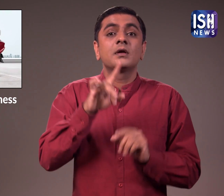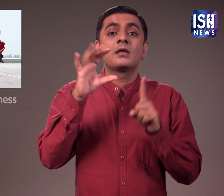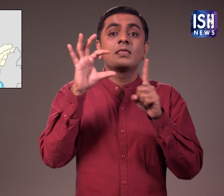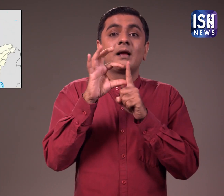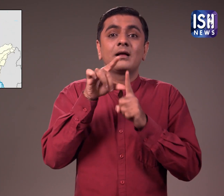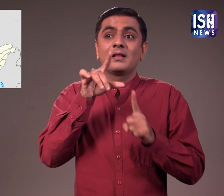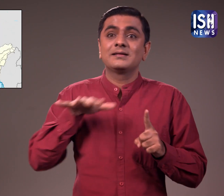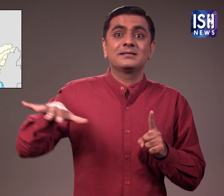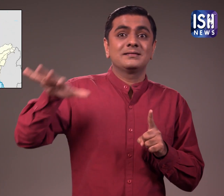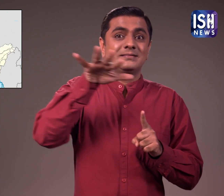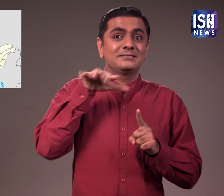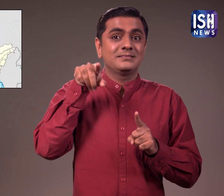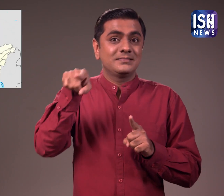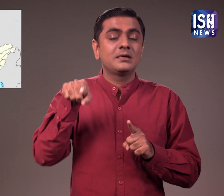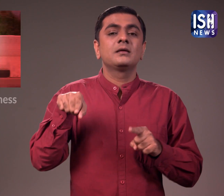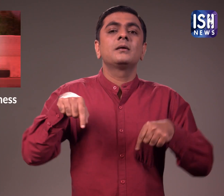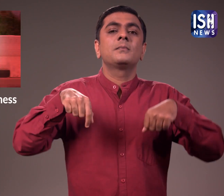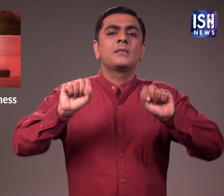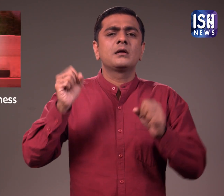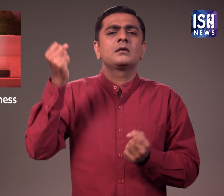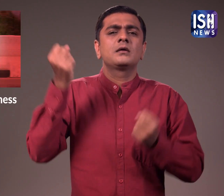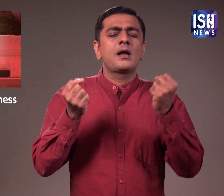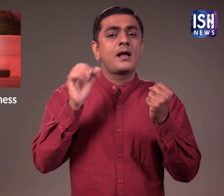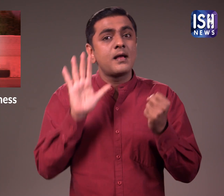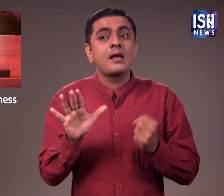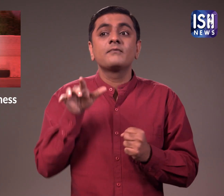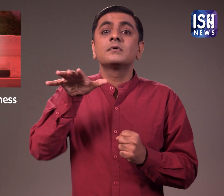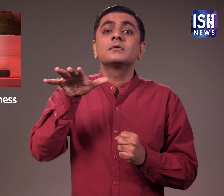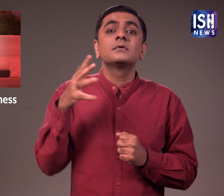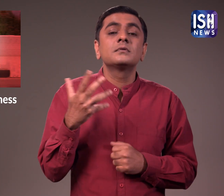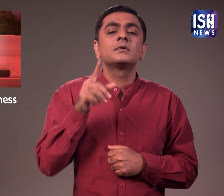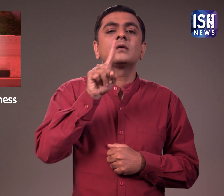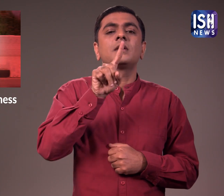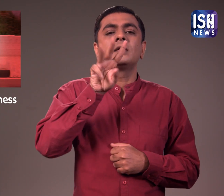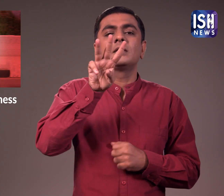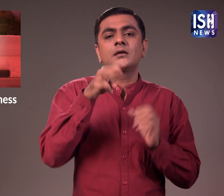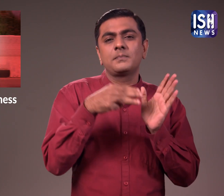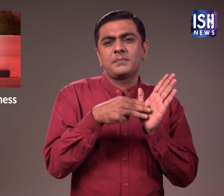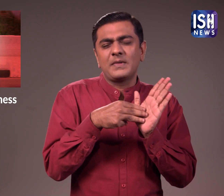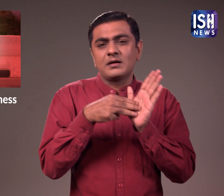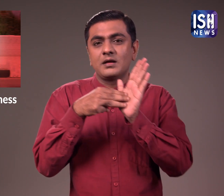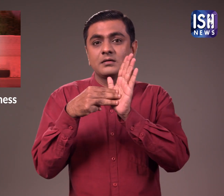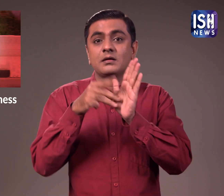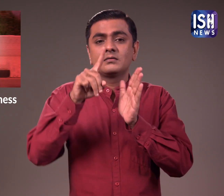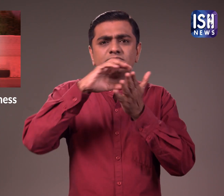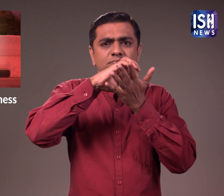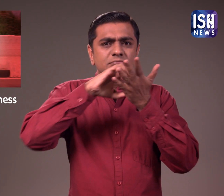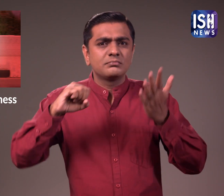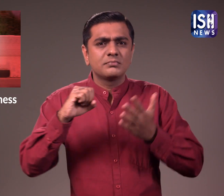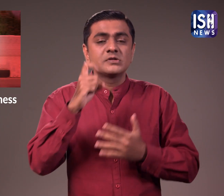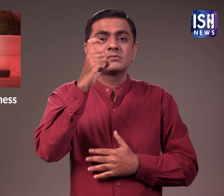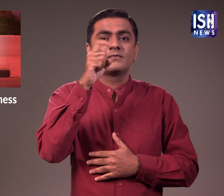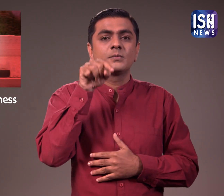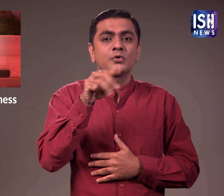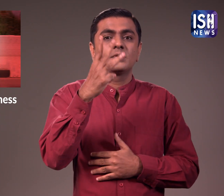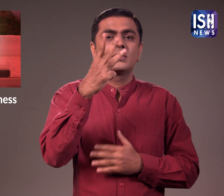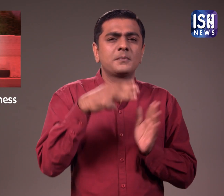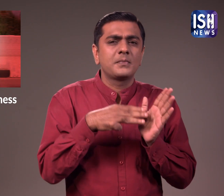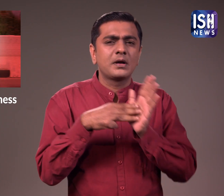अकेले दिल्ली में 13 मिलियन पंजिकरित वाहनों में से कम से कम 7.3 मिलियन